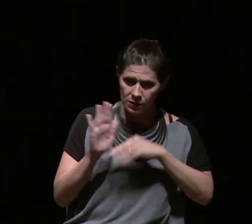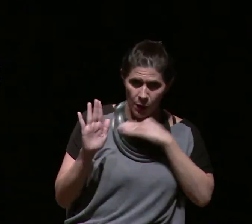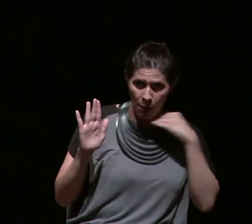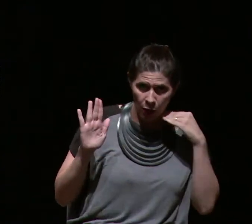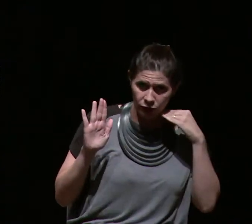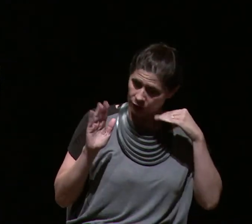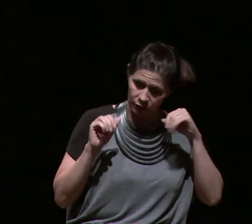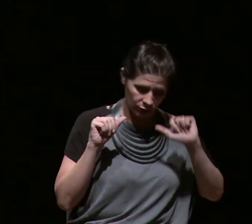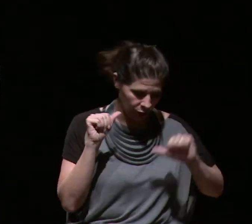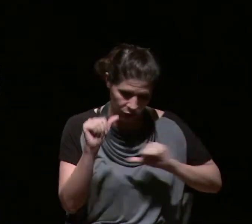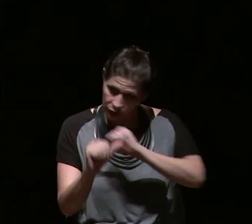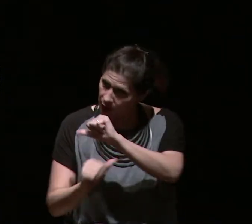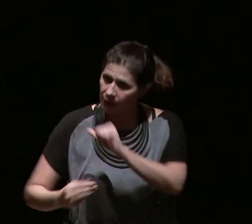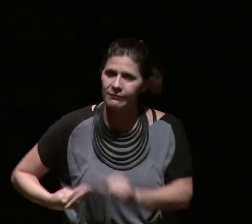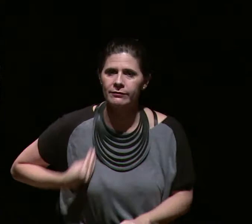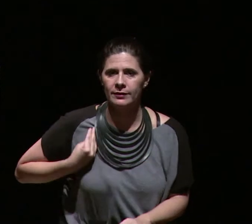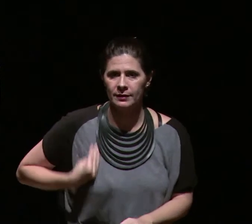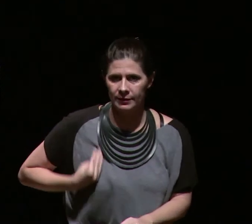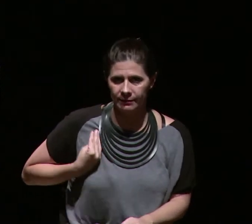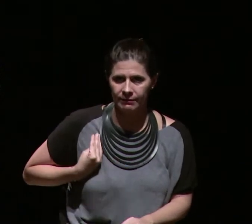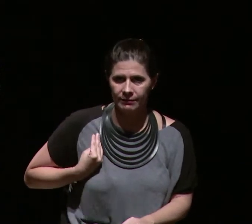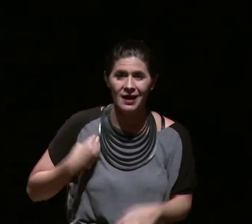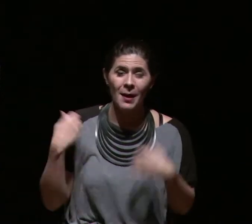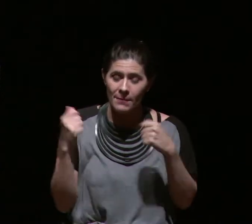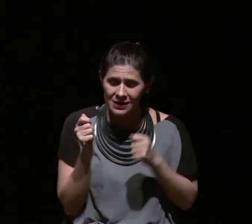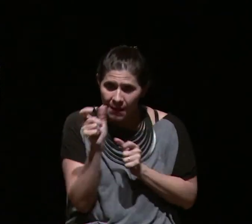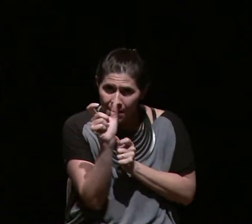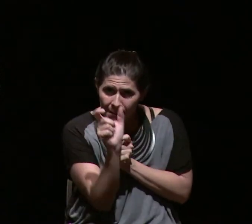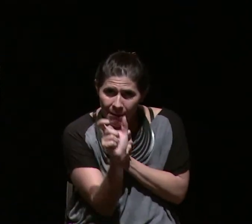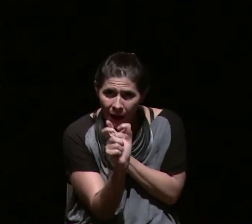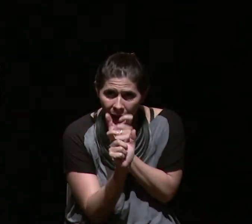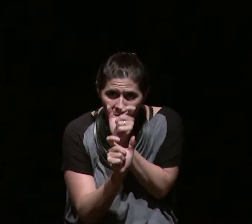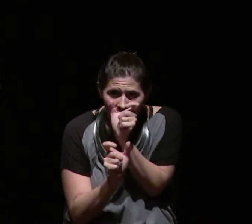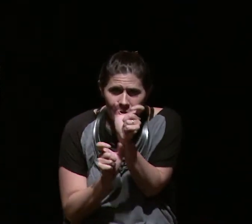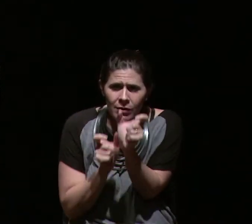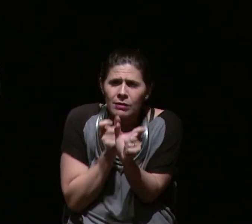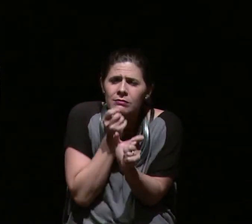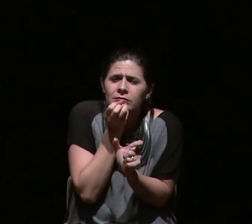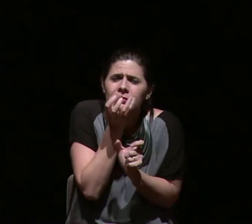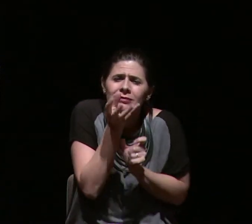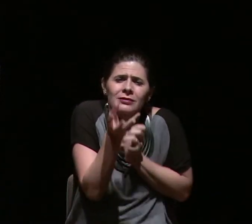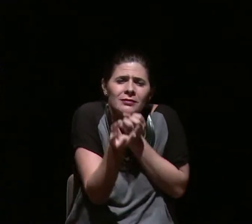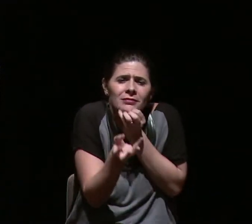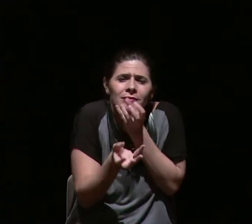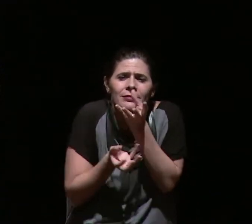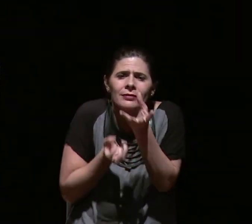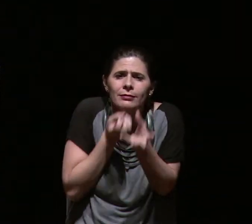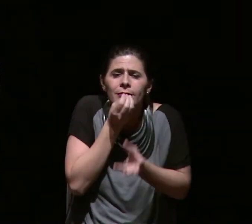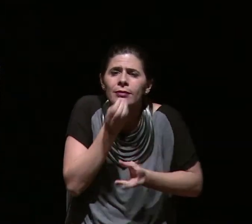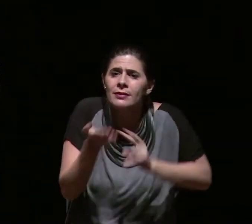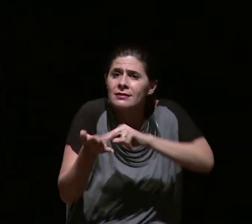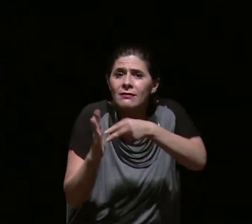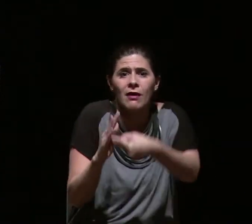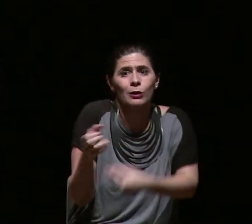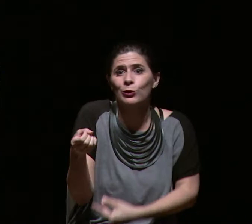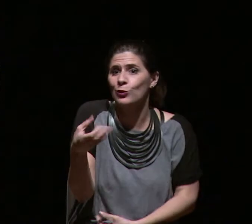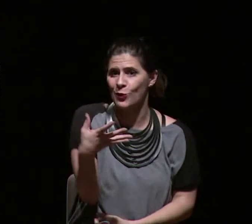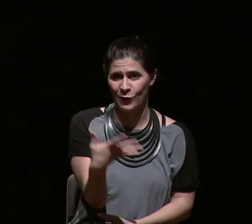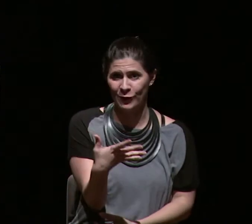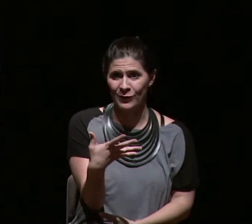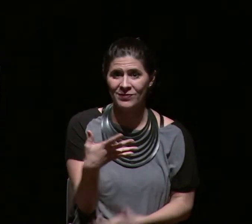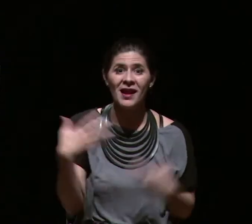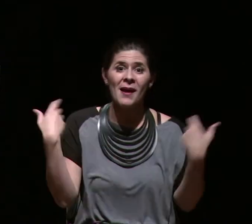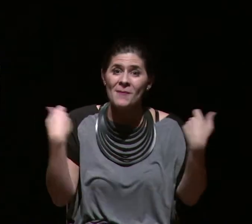usina da vida. É preciso revitalizar as palavras, soprar-lhes novos significados. É